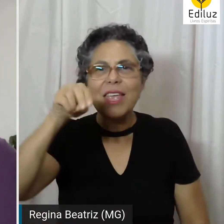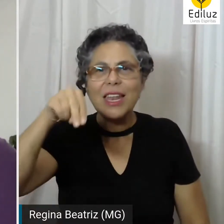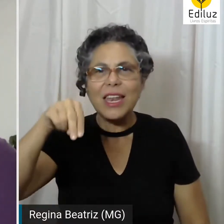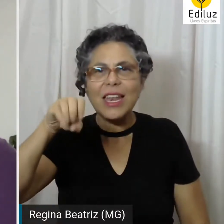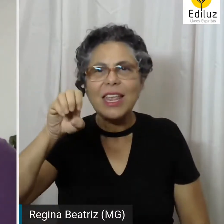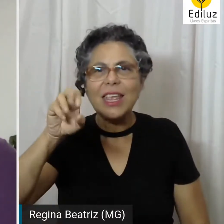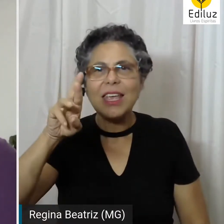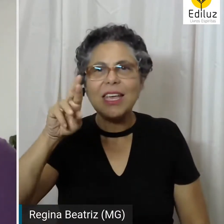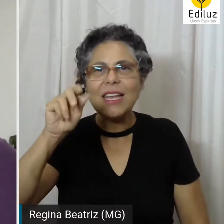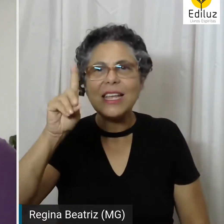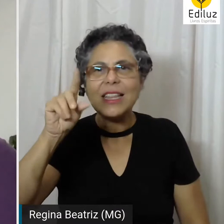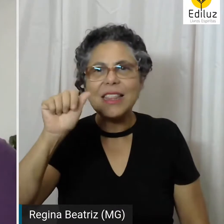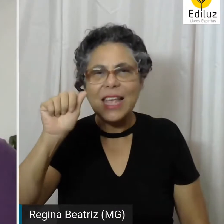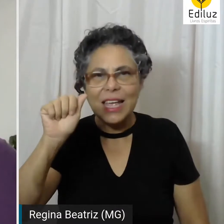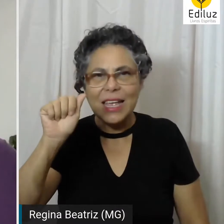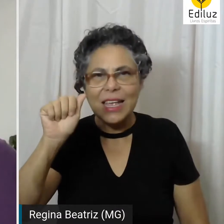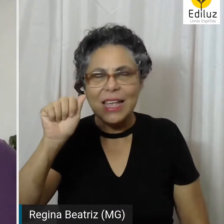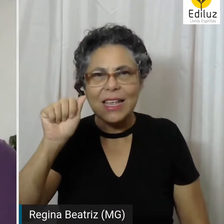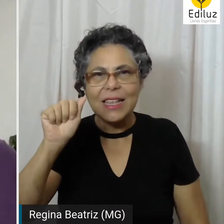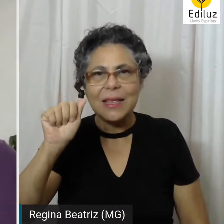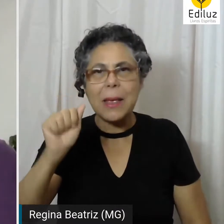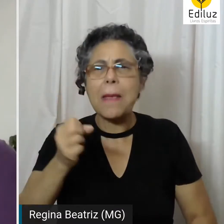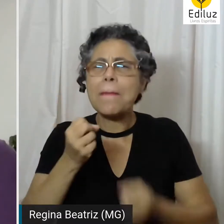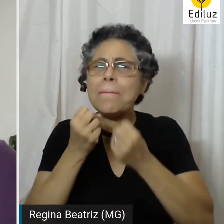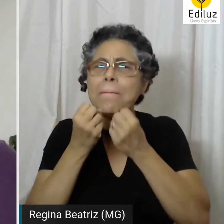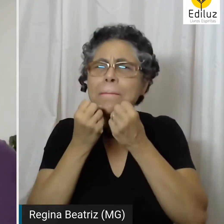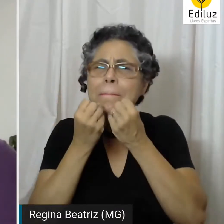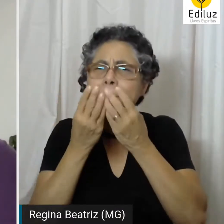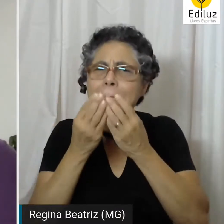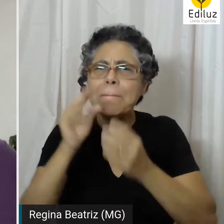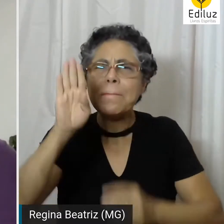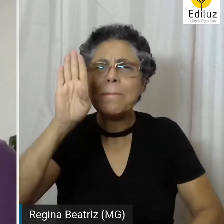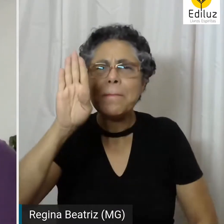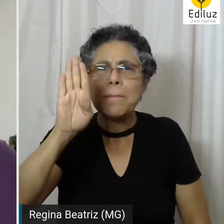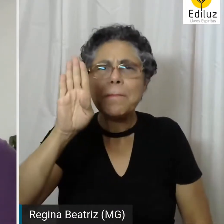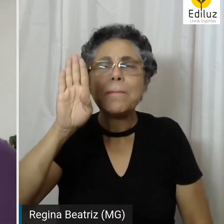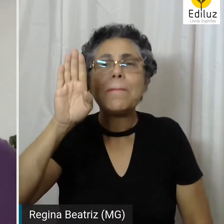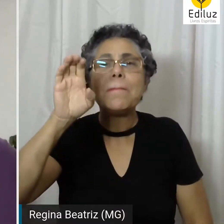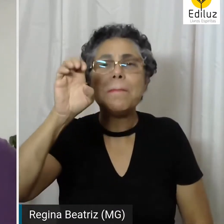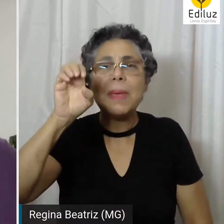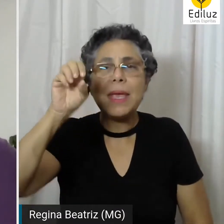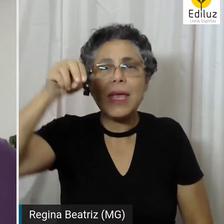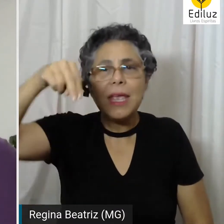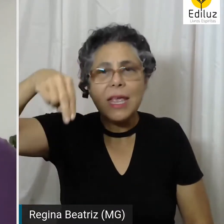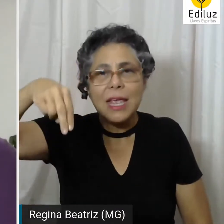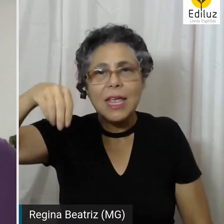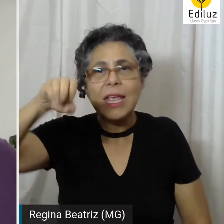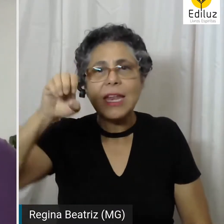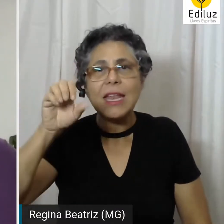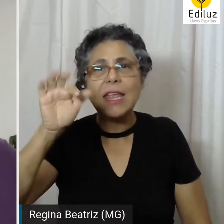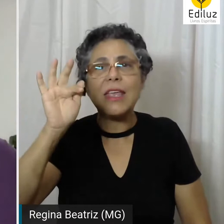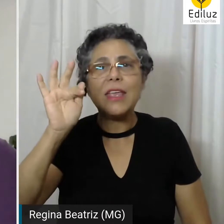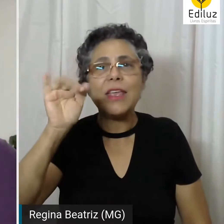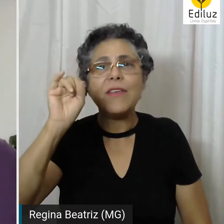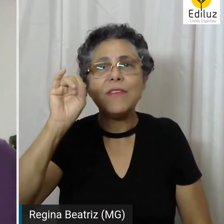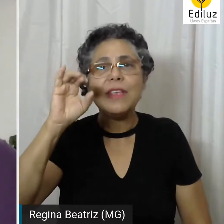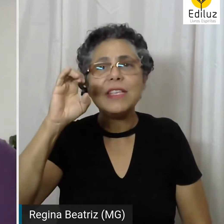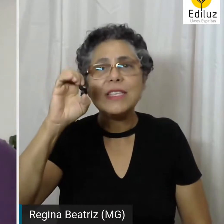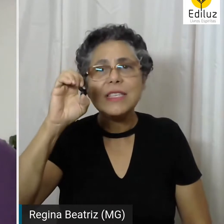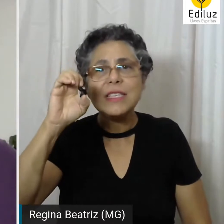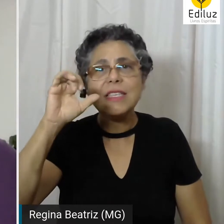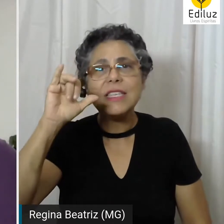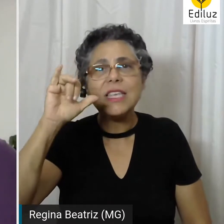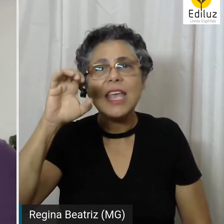que pela benevolência, pela beneficência, ela nos fala um pouquinho